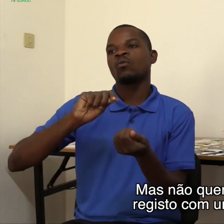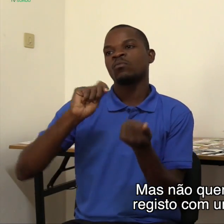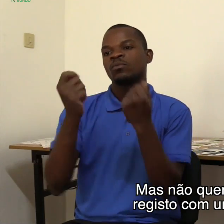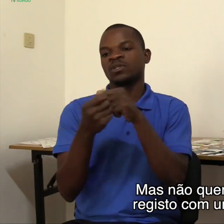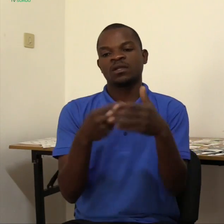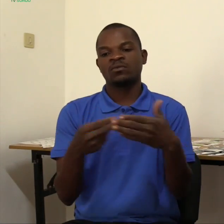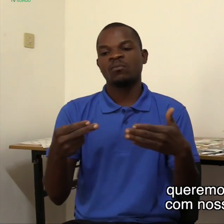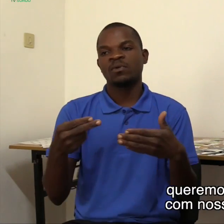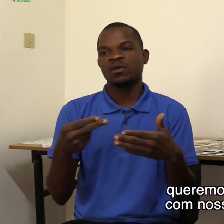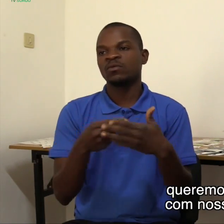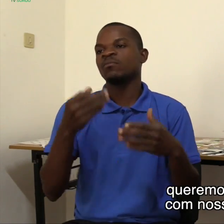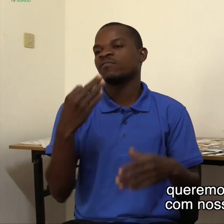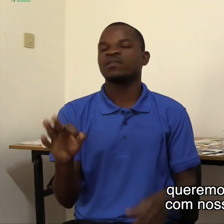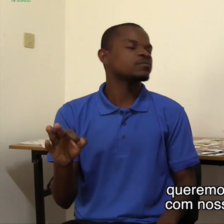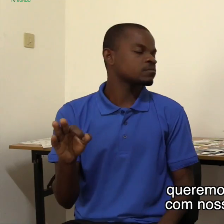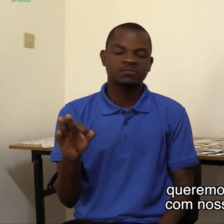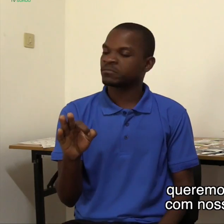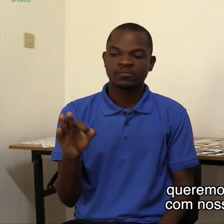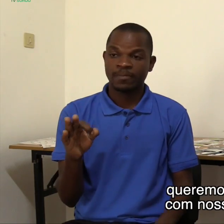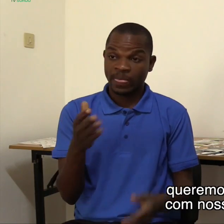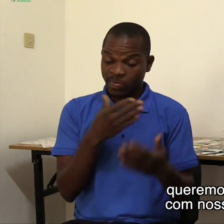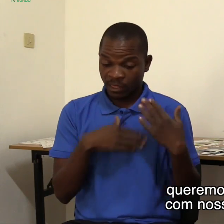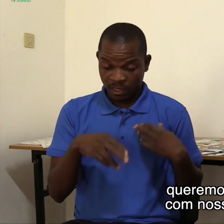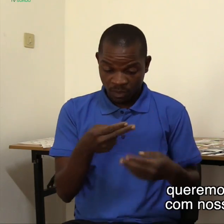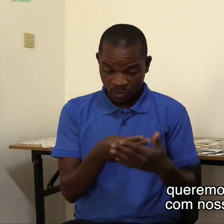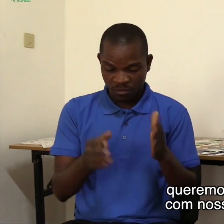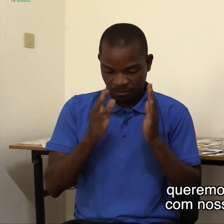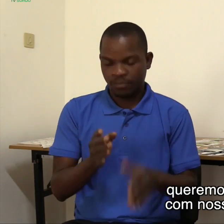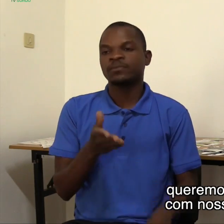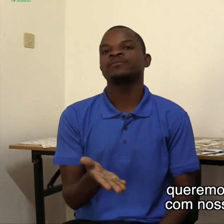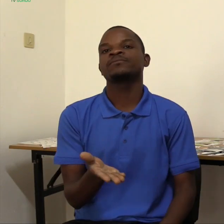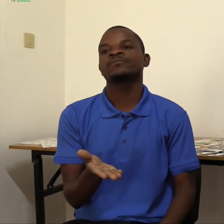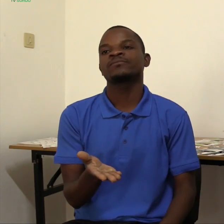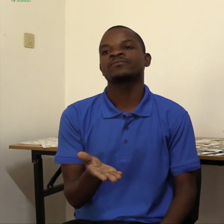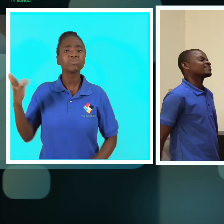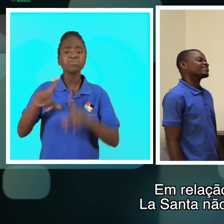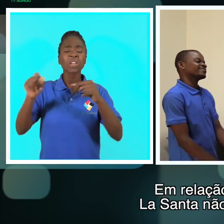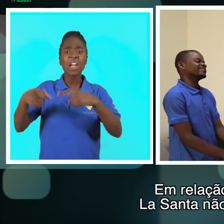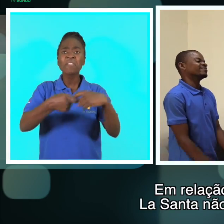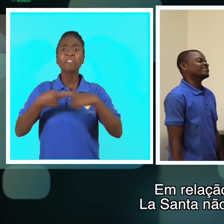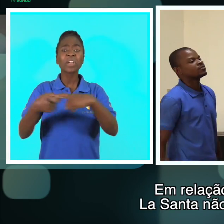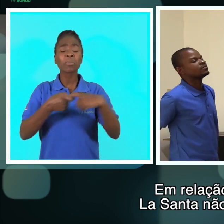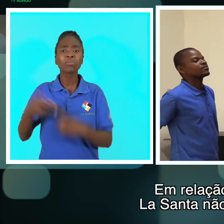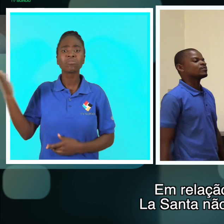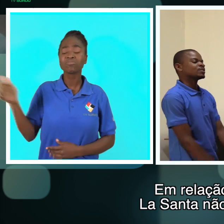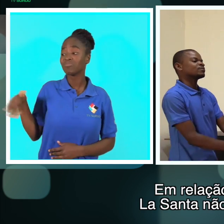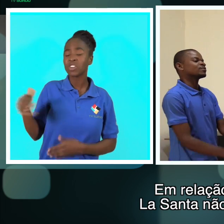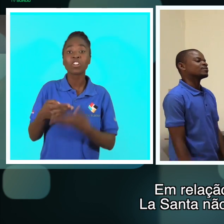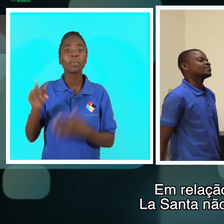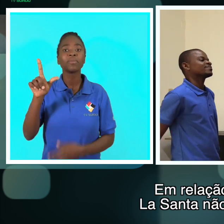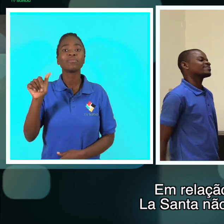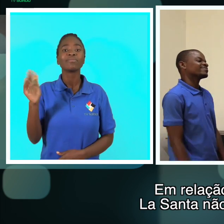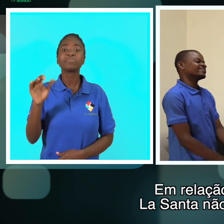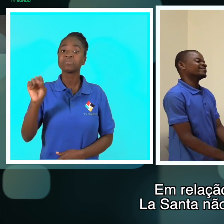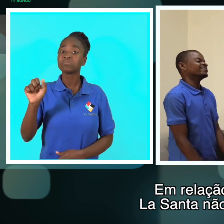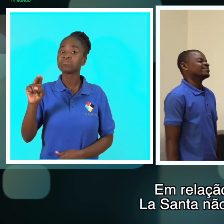dizia, com um nome falso. Nós queremos registro com o nosso nome mesmo. Em relação à família, La